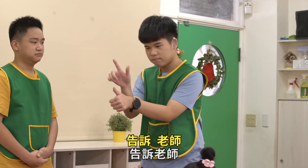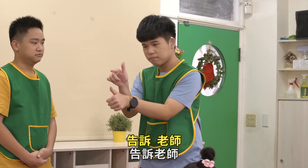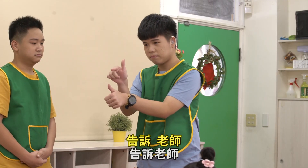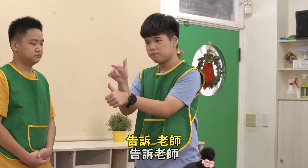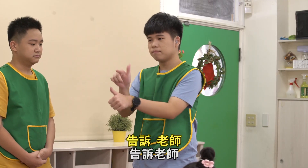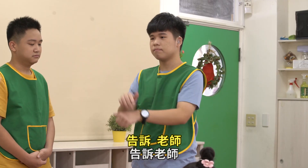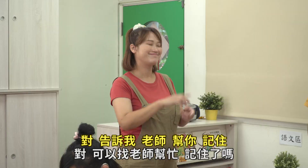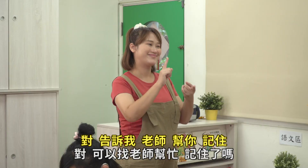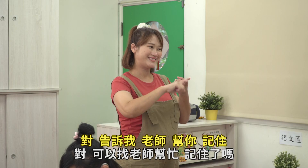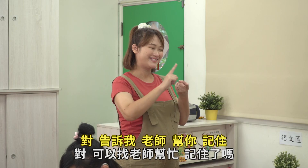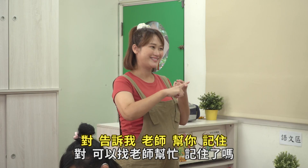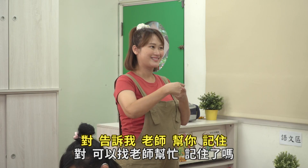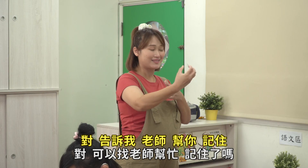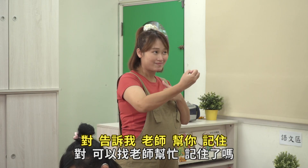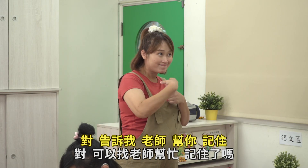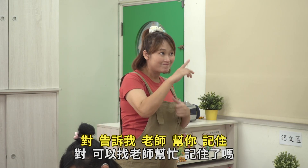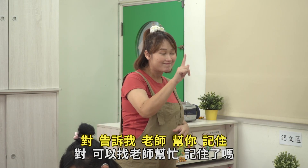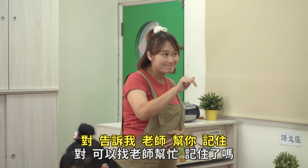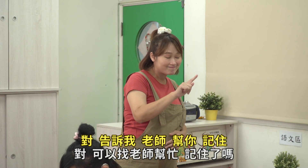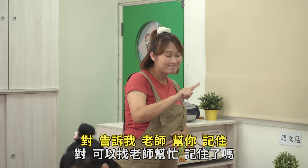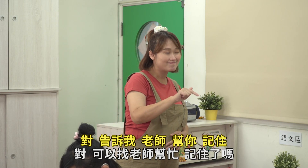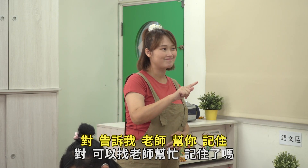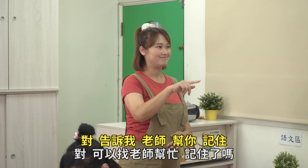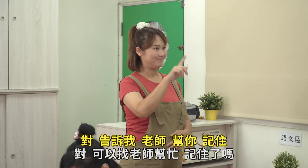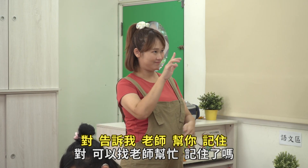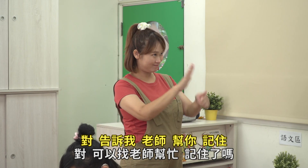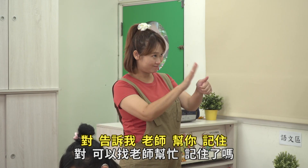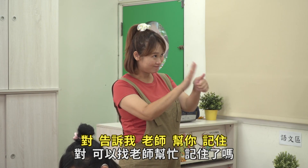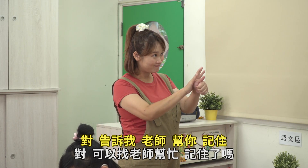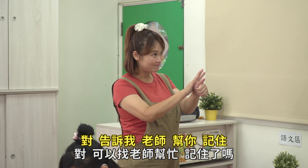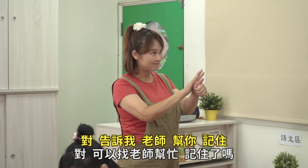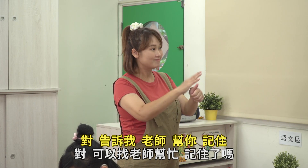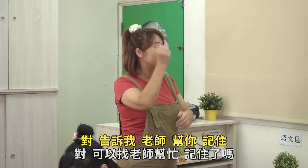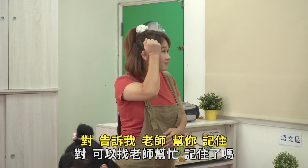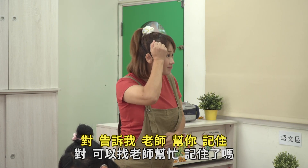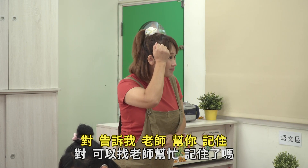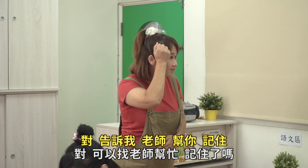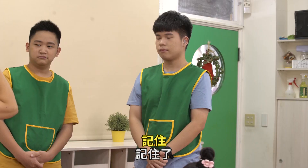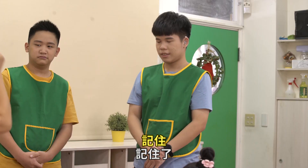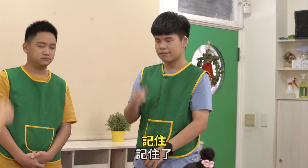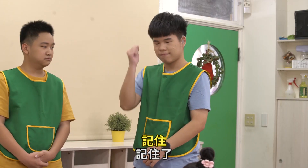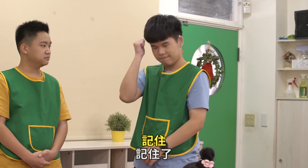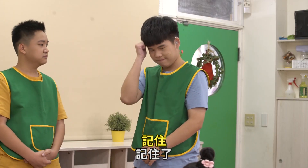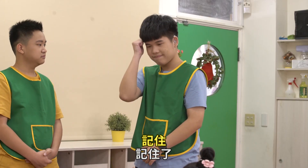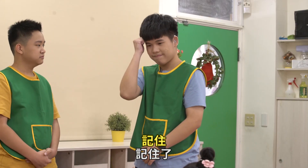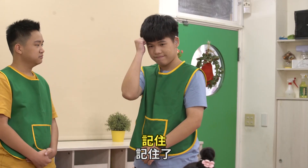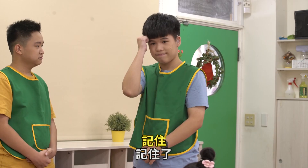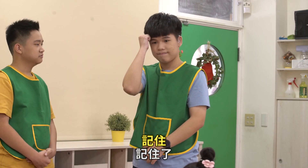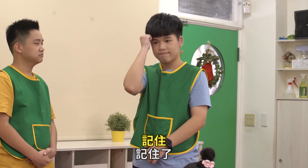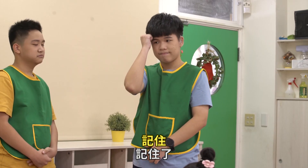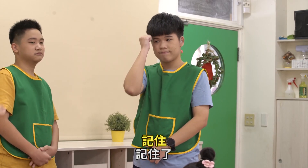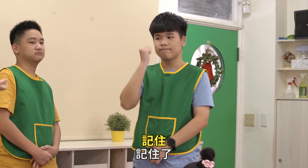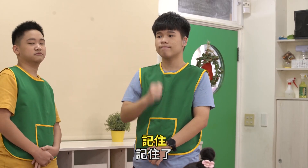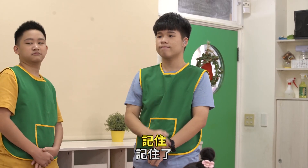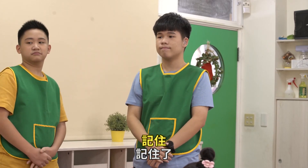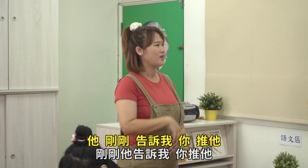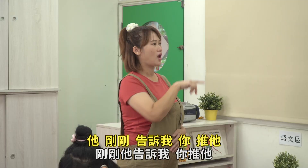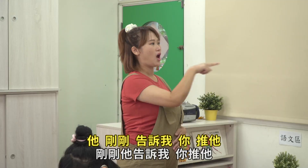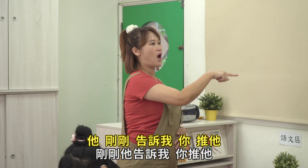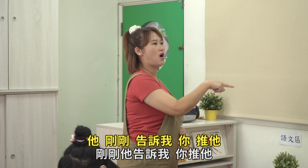告诉老师。 对，可以找老师帮忙。记住了吗？ 记住了。 刚